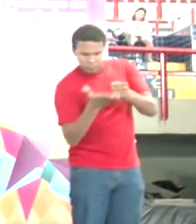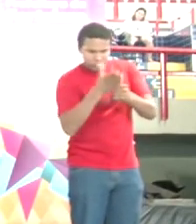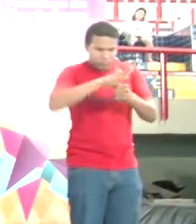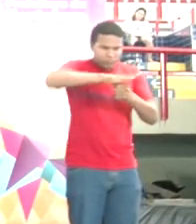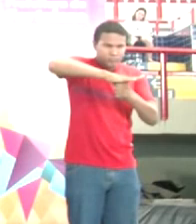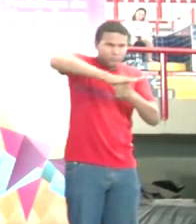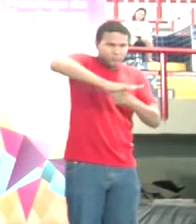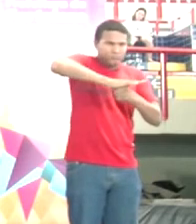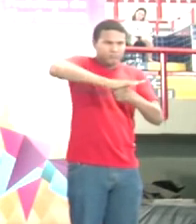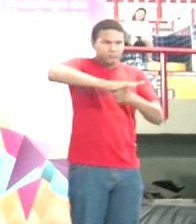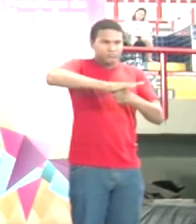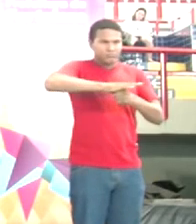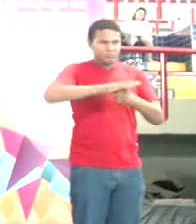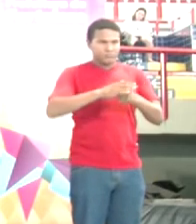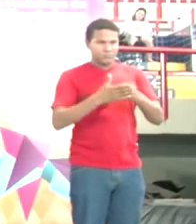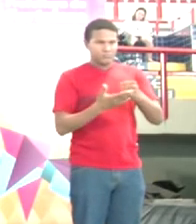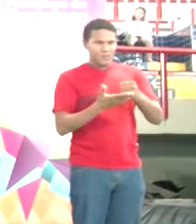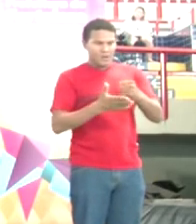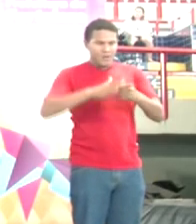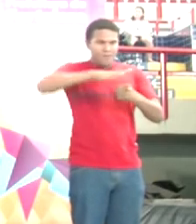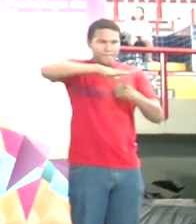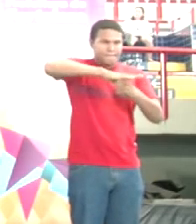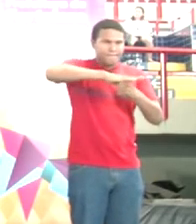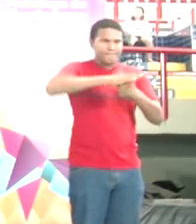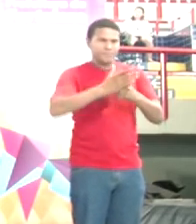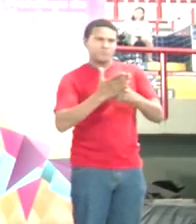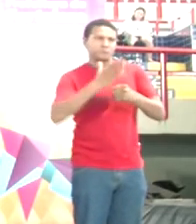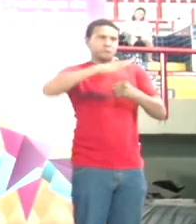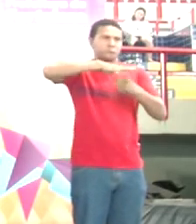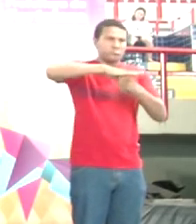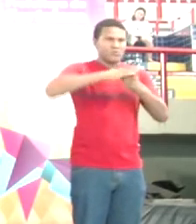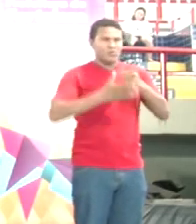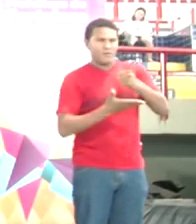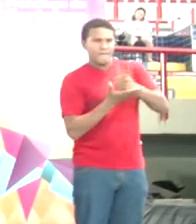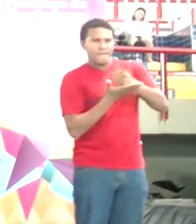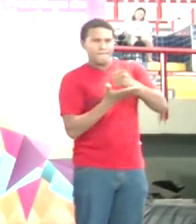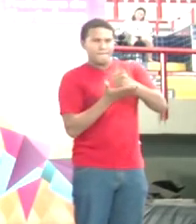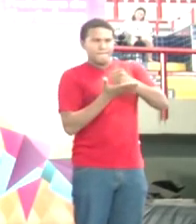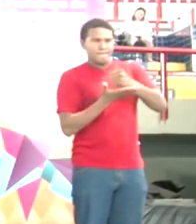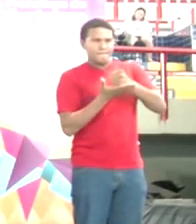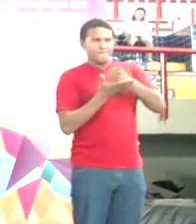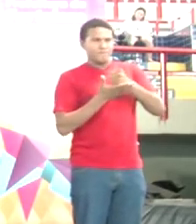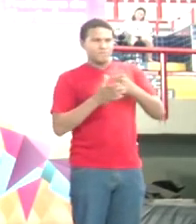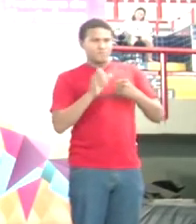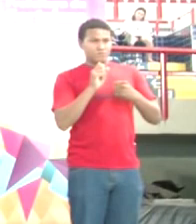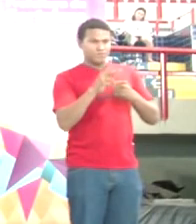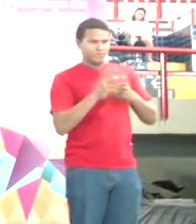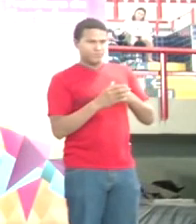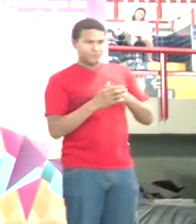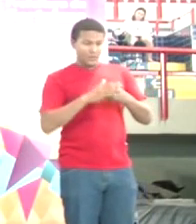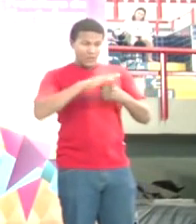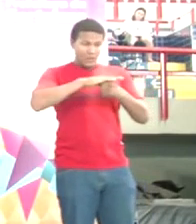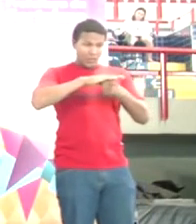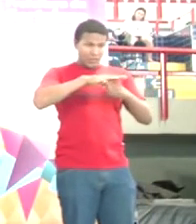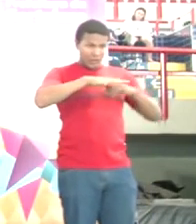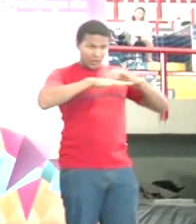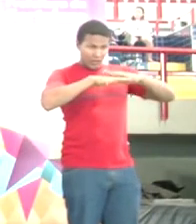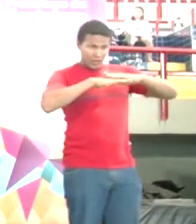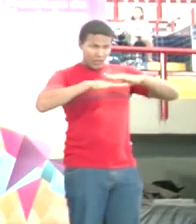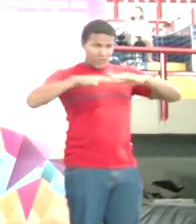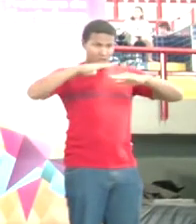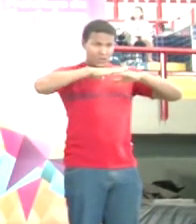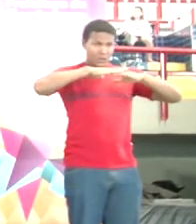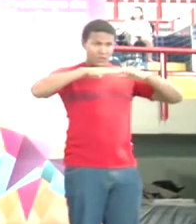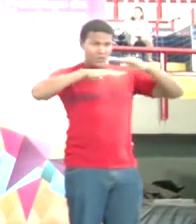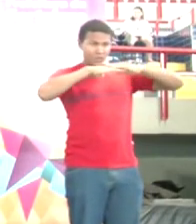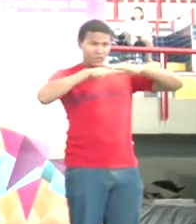Outra em cima, várias chapinhas iguais uma em cima da outra. Se eu vou colocando uma chapinha em cima da outra, ela